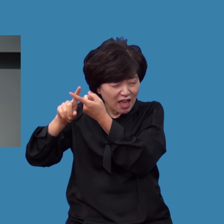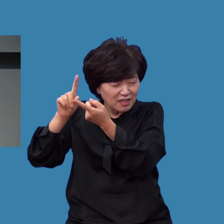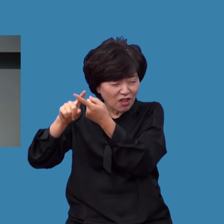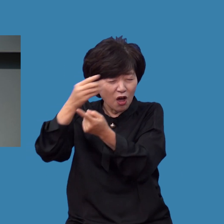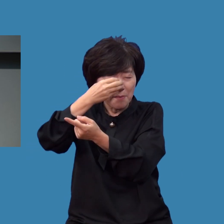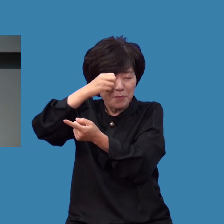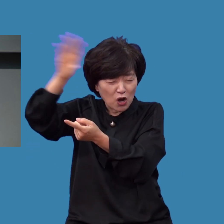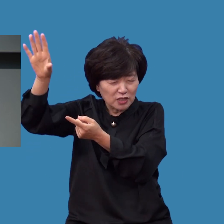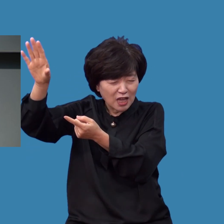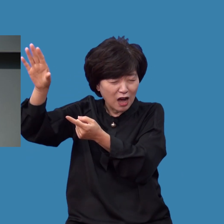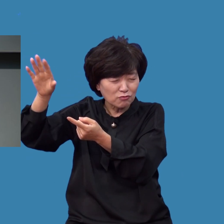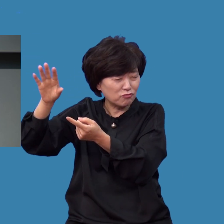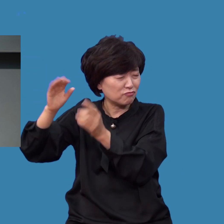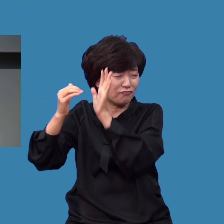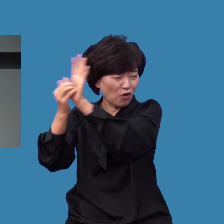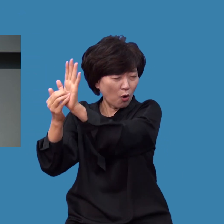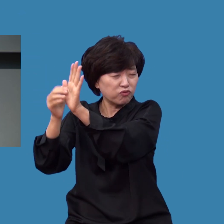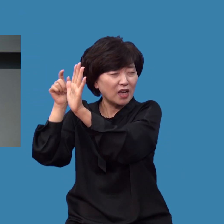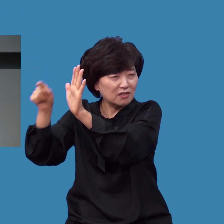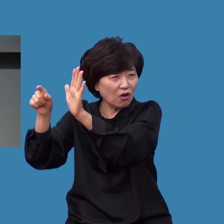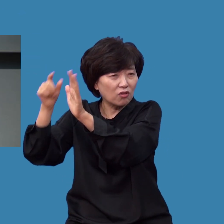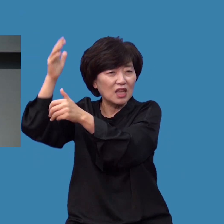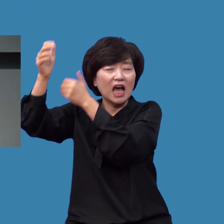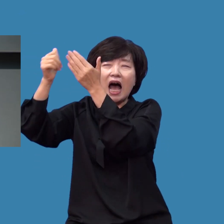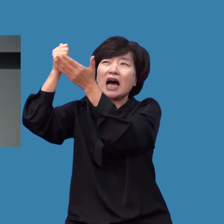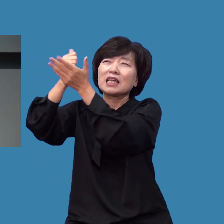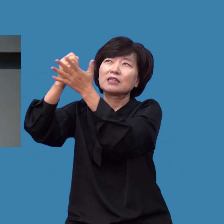존재를 인정하지 않는 그 마음에서부터 기인합니다.